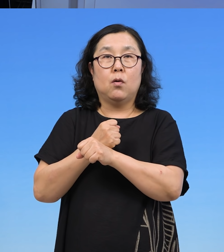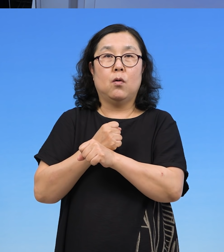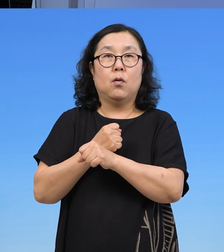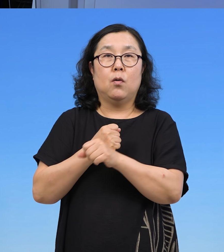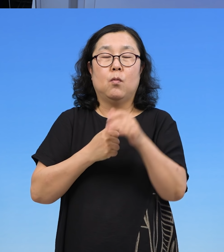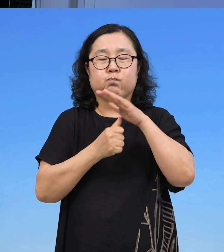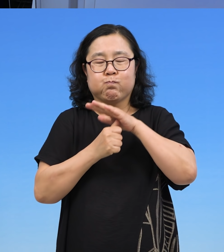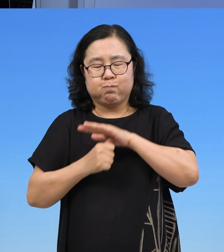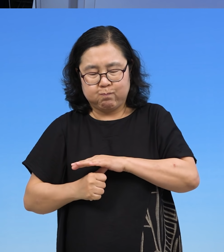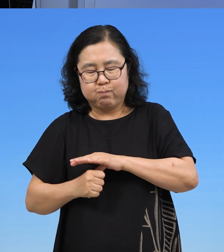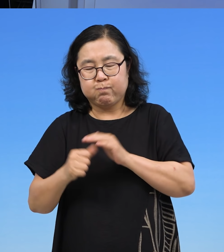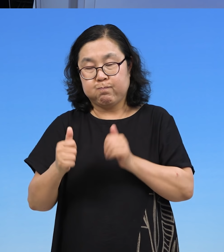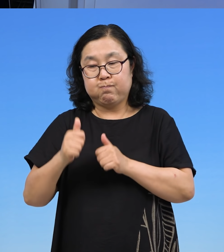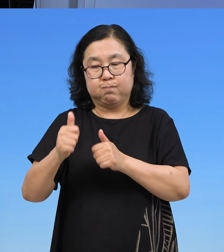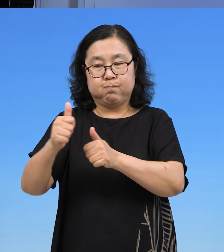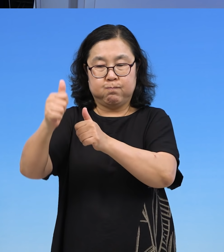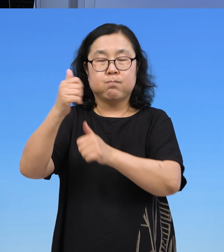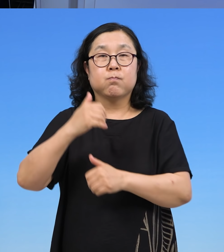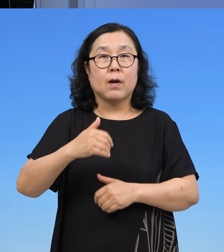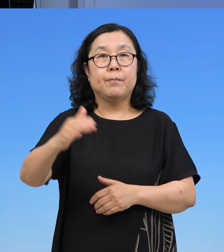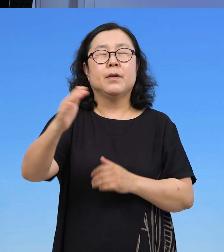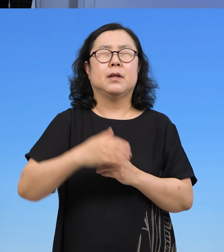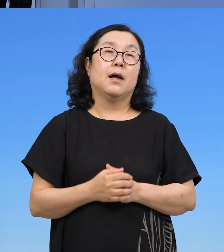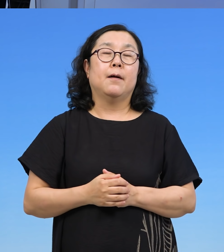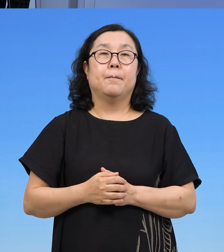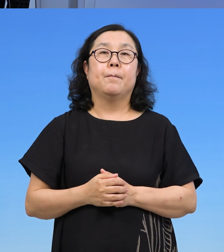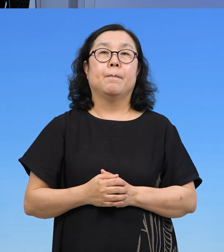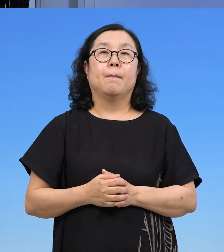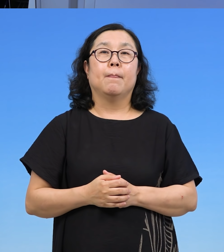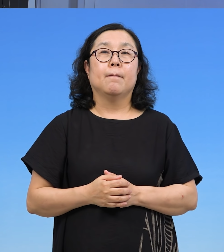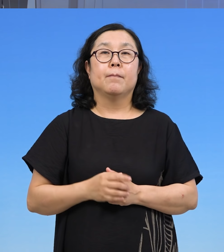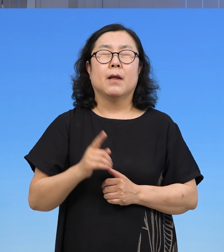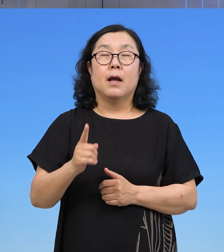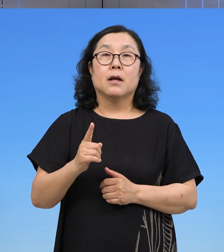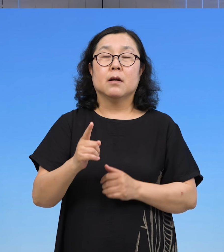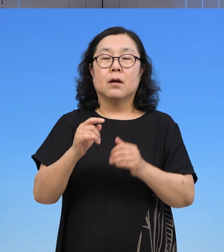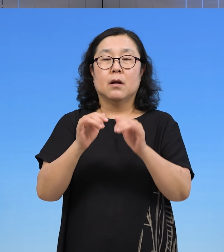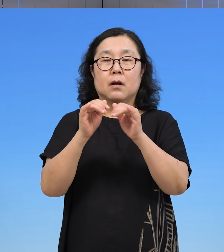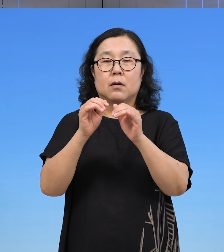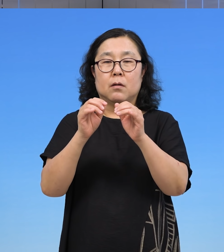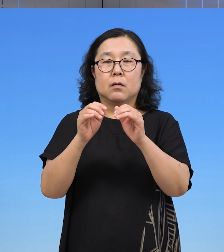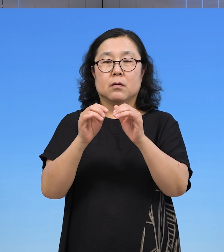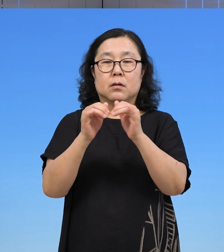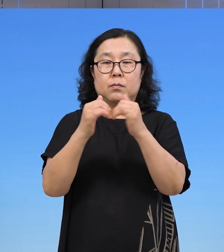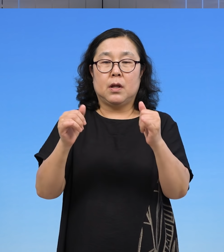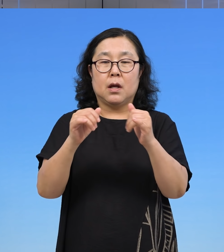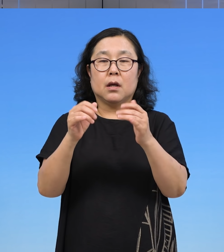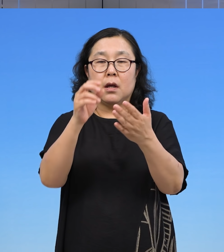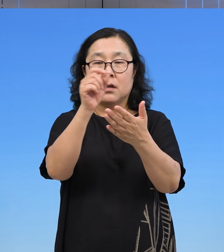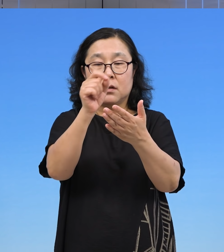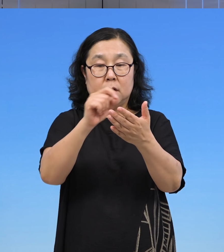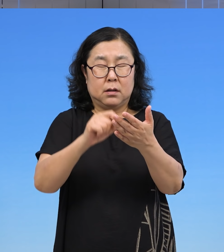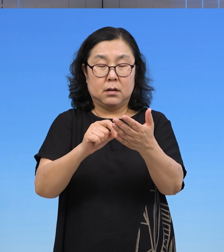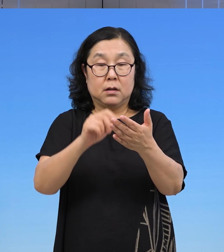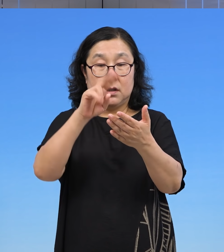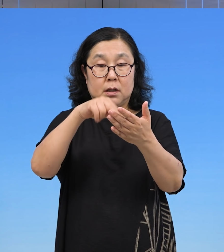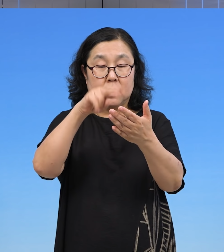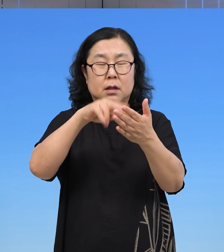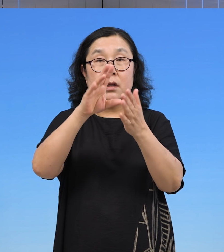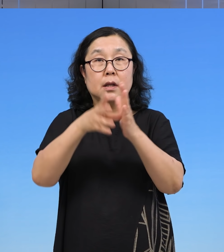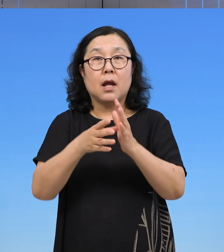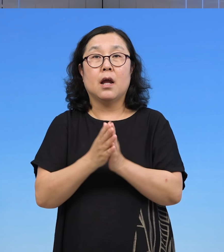인내하며 따라갑니다 저는 이번에 이 글을 읽으면서 하나님이 저에게 너 말이야 오늘 이